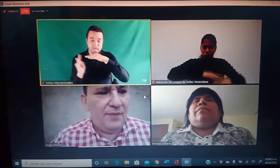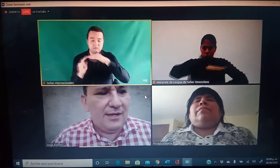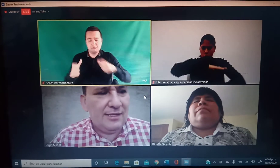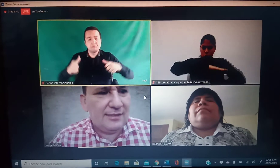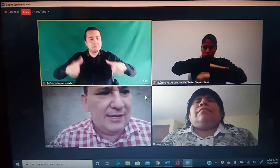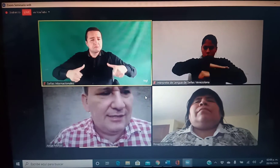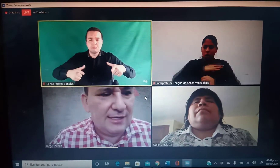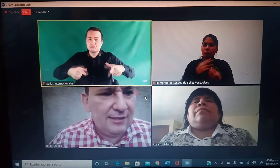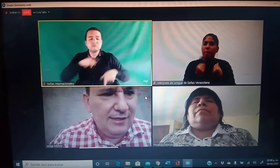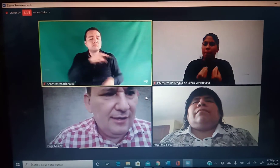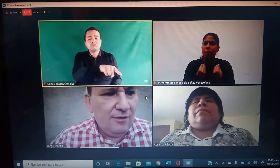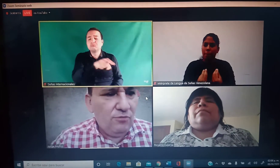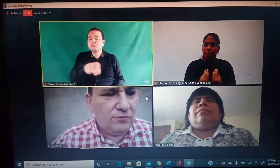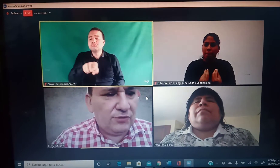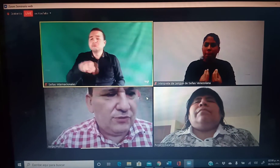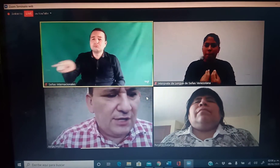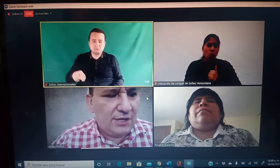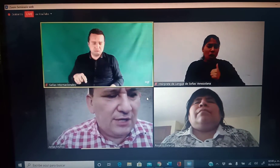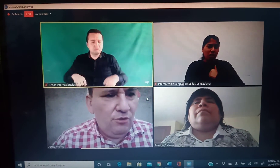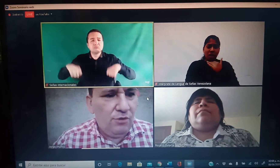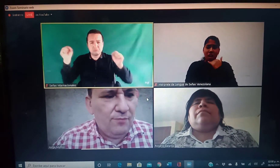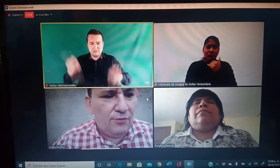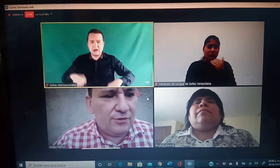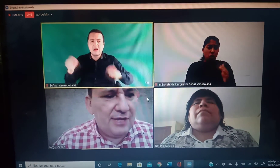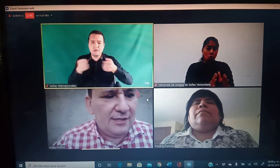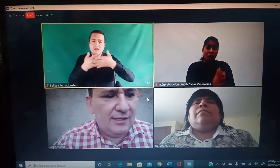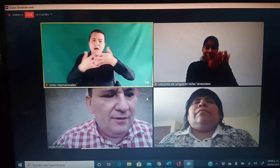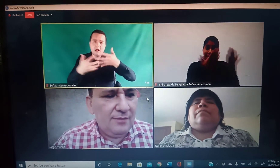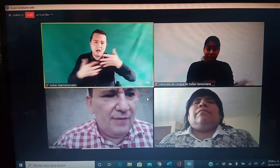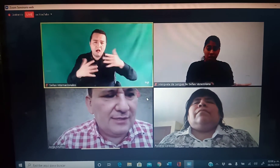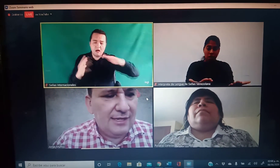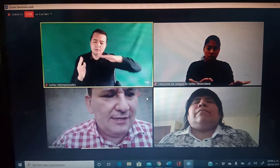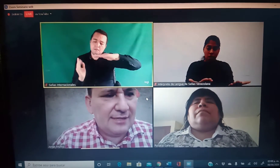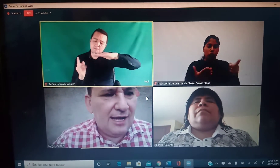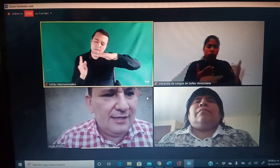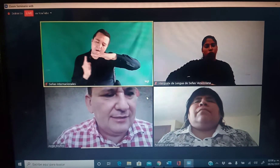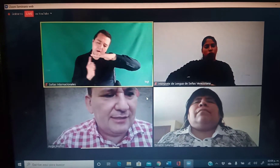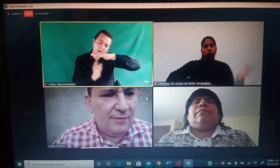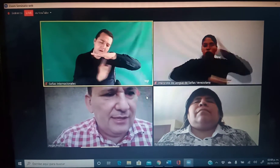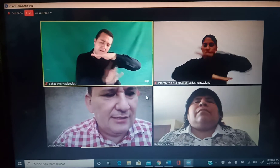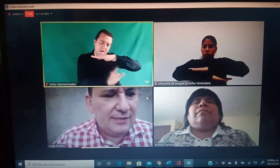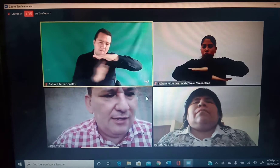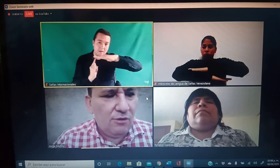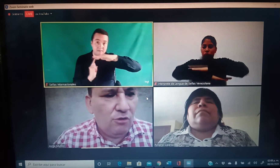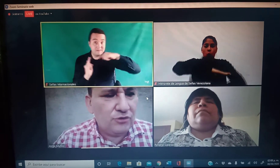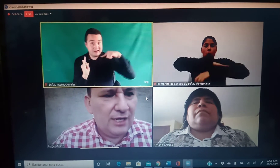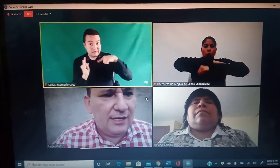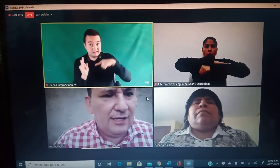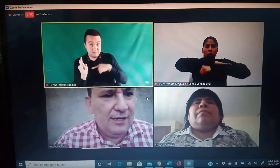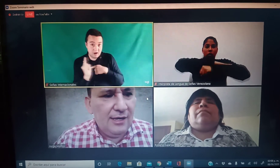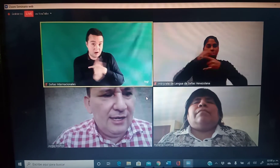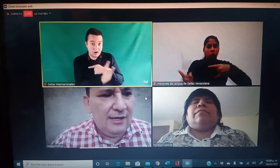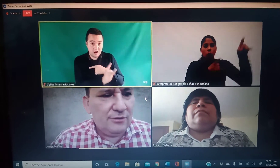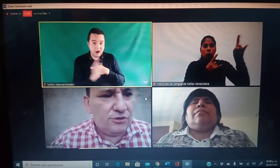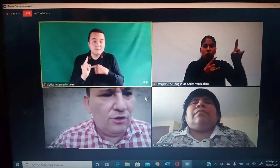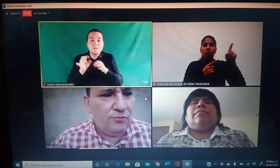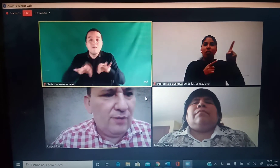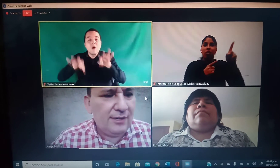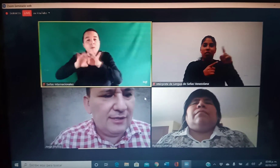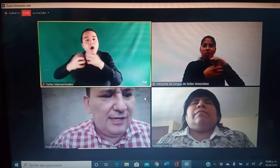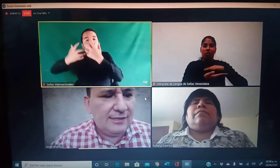para digitalizar un texto. Lo importante, más que el escáner, también es el OCR, el